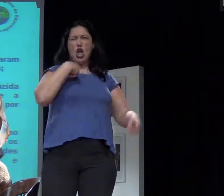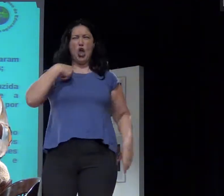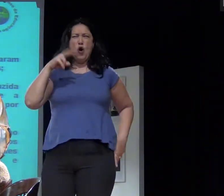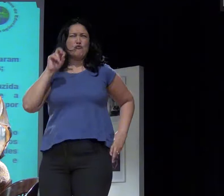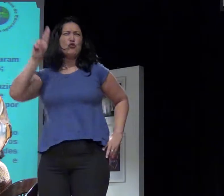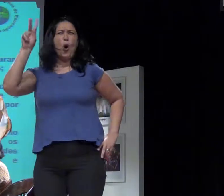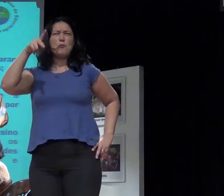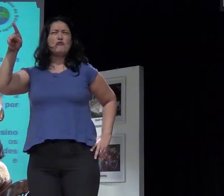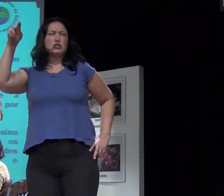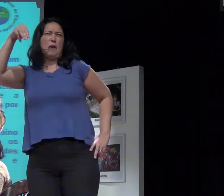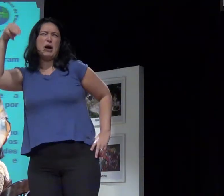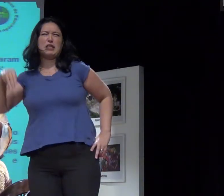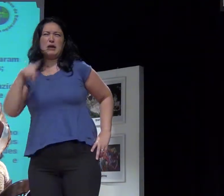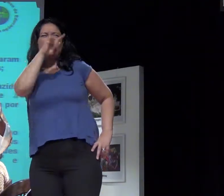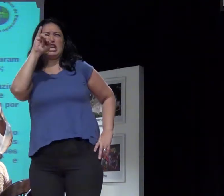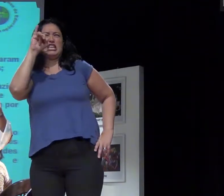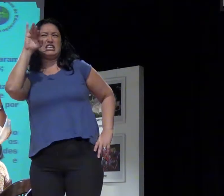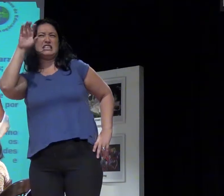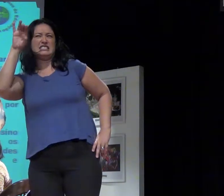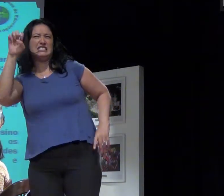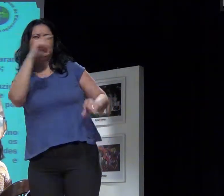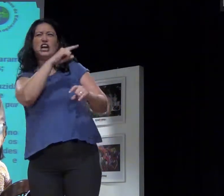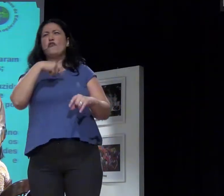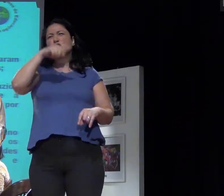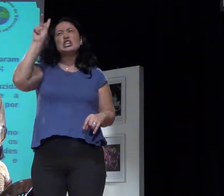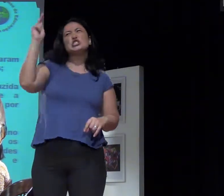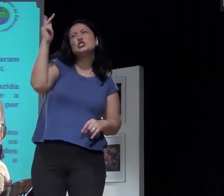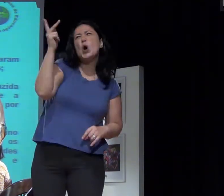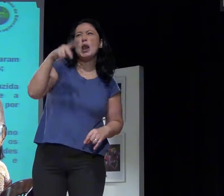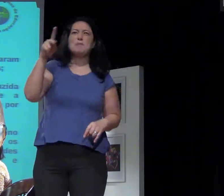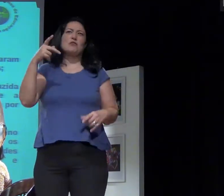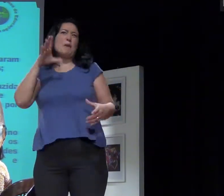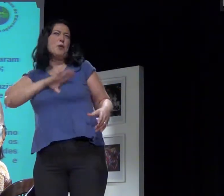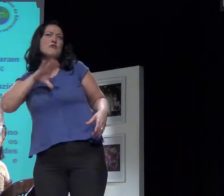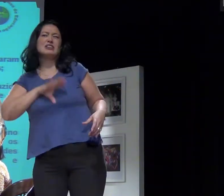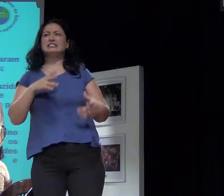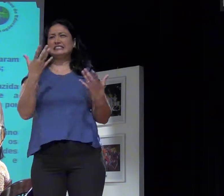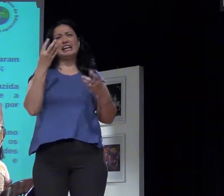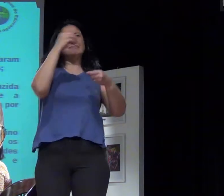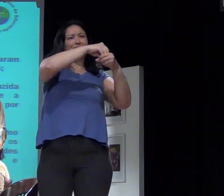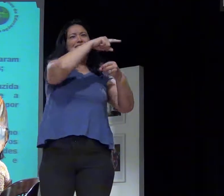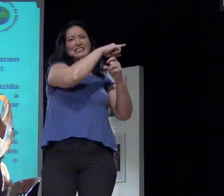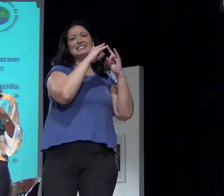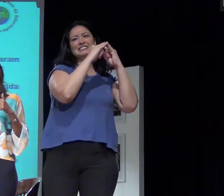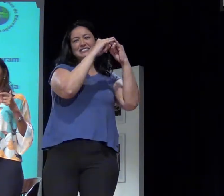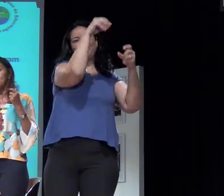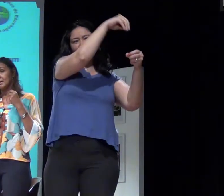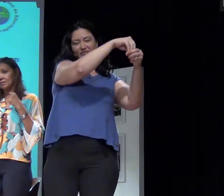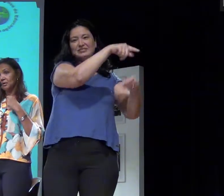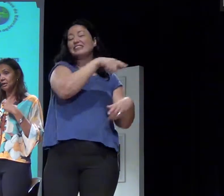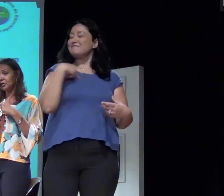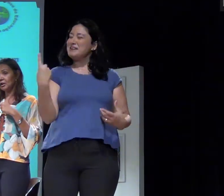de matemática do ICES, eu vou ser professor de história do ICES, eu vou ser professor de português do ICES, né? E isso, assim, para nós,